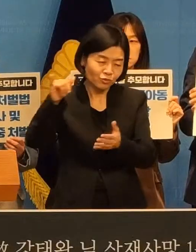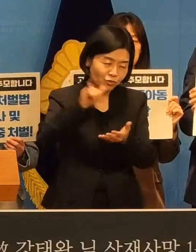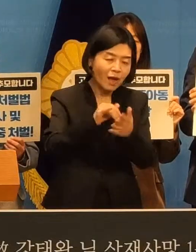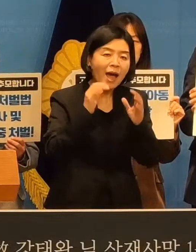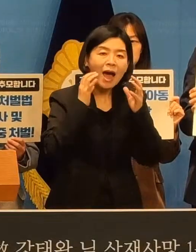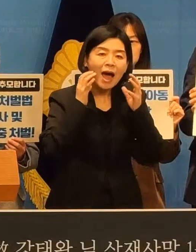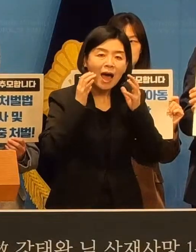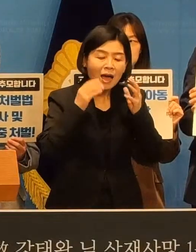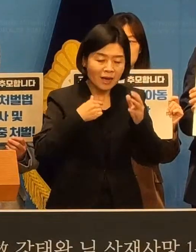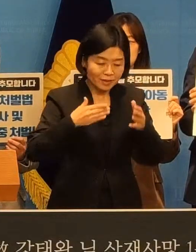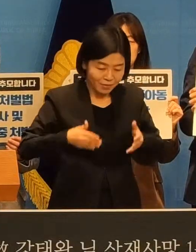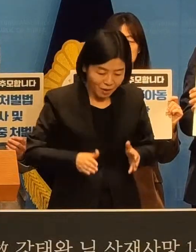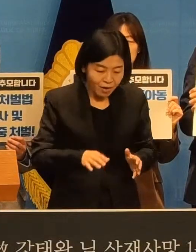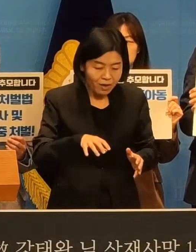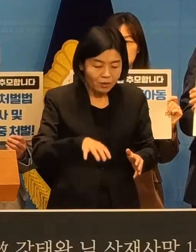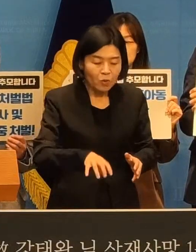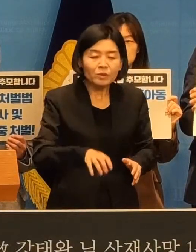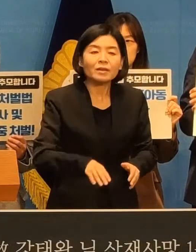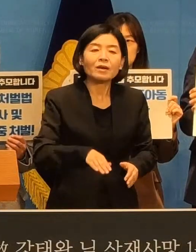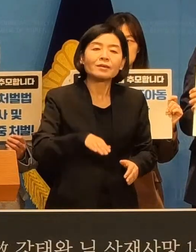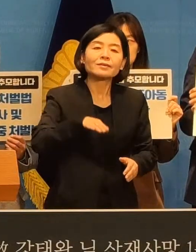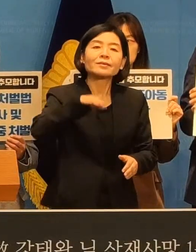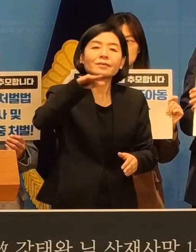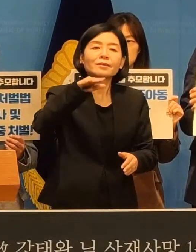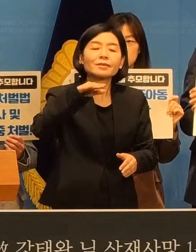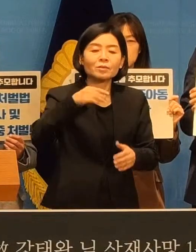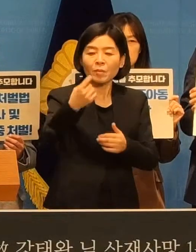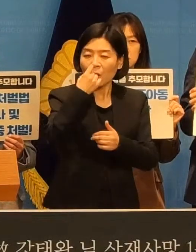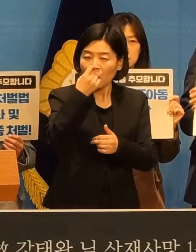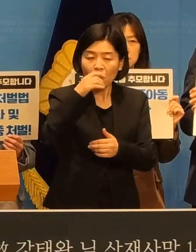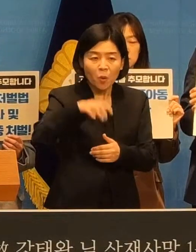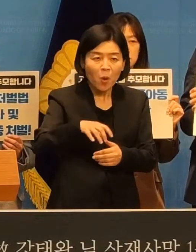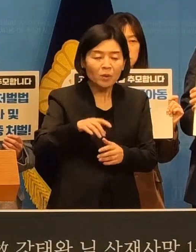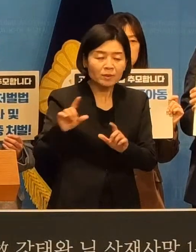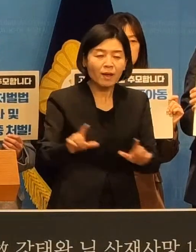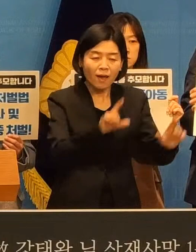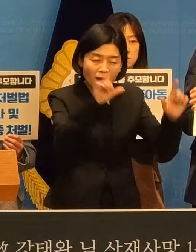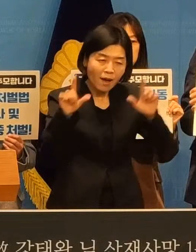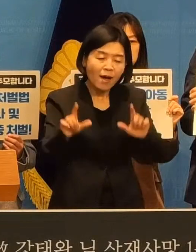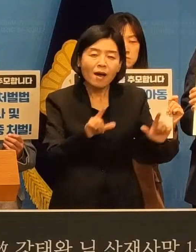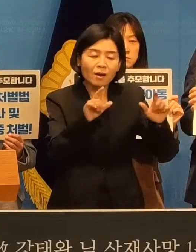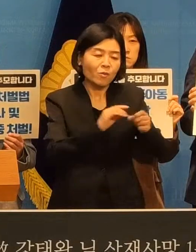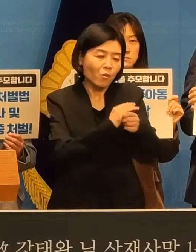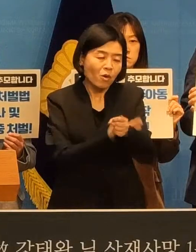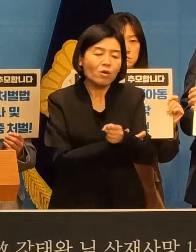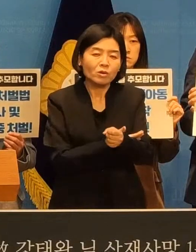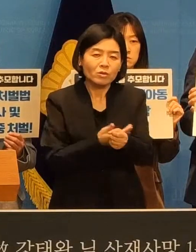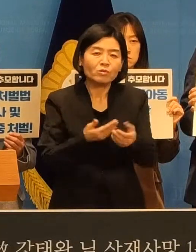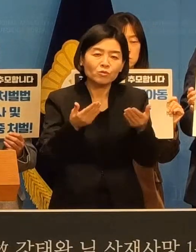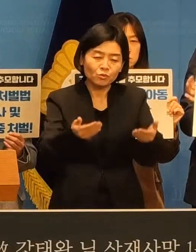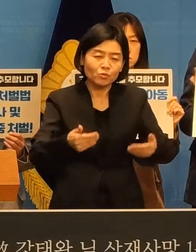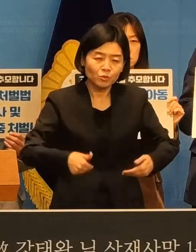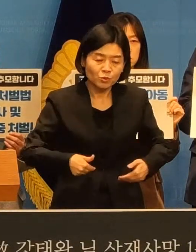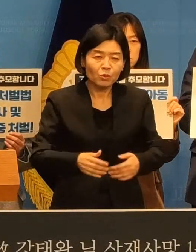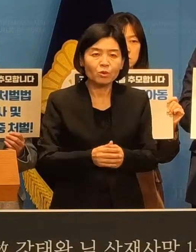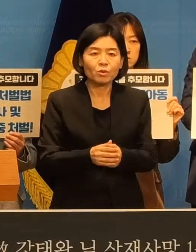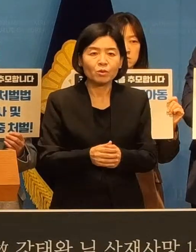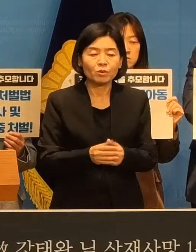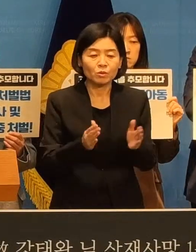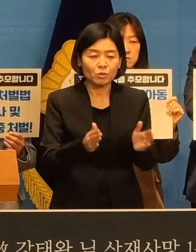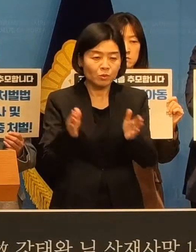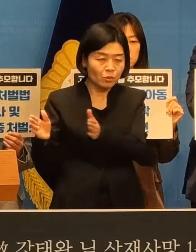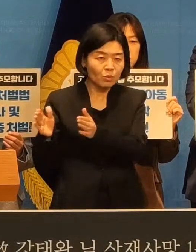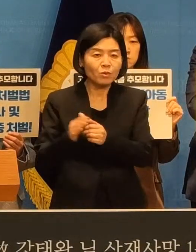성장한 한국에서 계속 살아갈 수 있는 권리가 조속히 보장되어야 할 것입니다. 이어서 중대재해처벌법 위반과